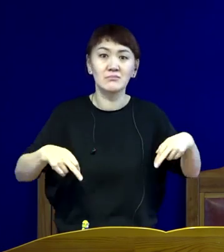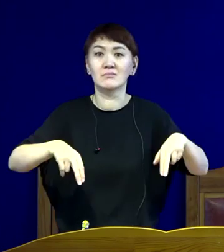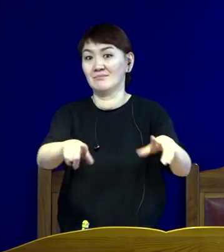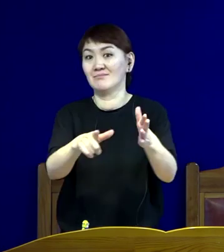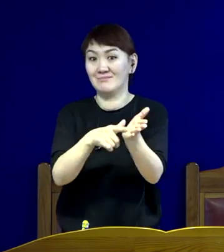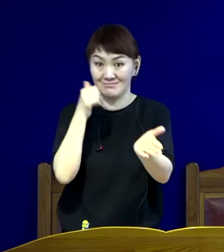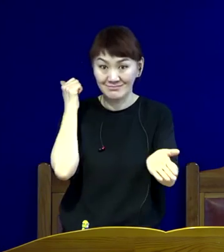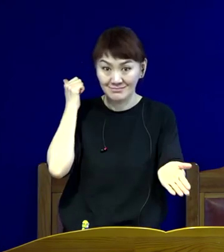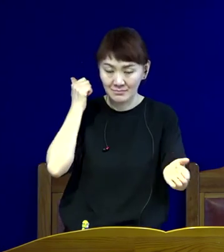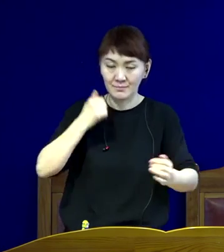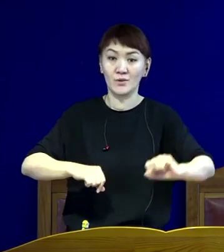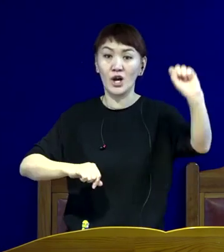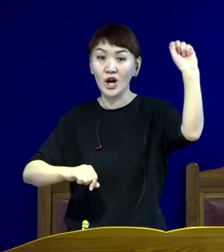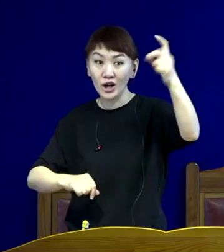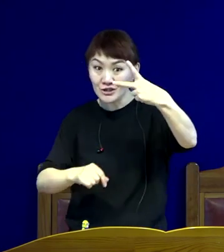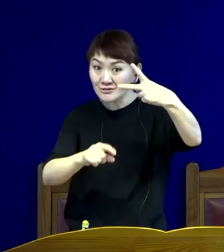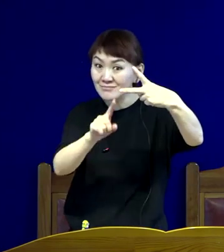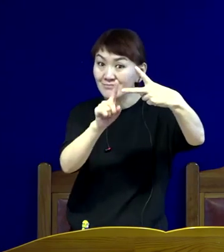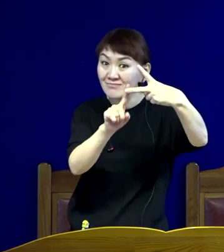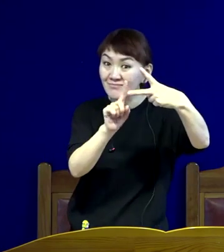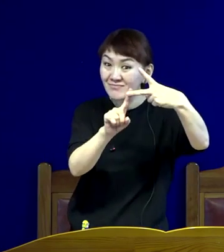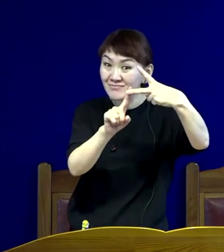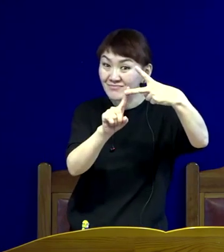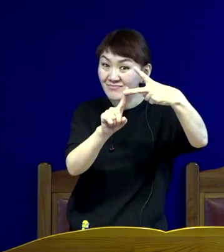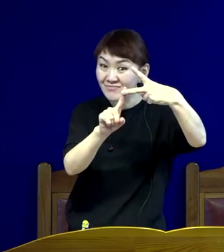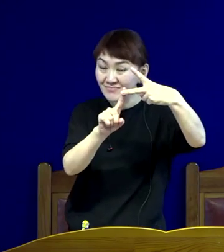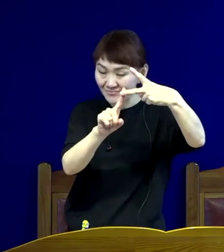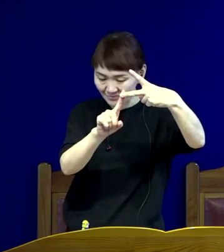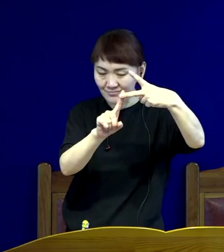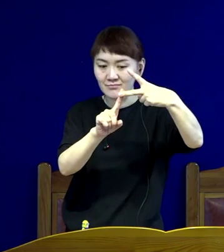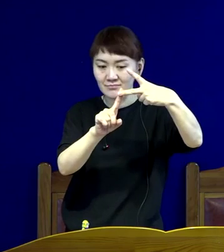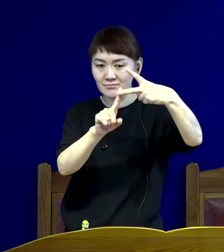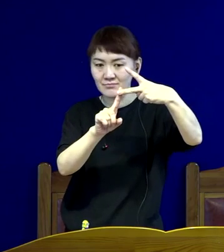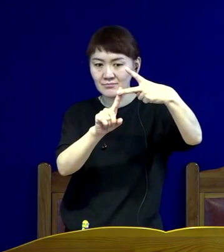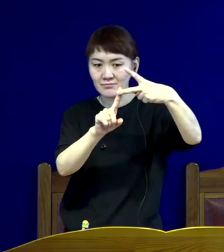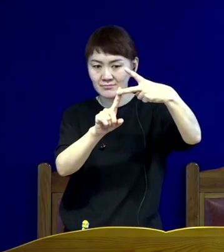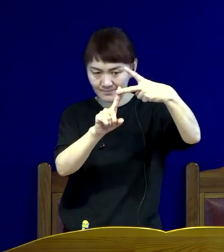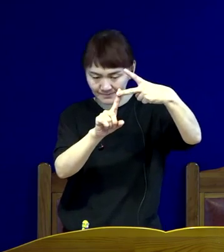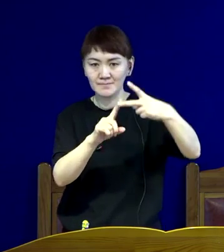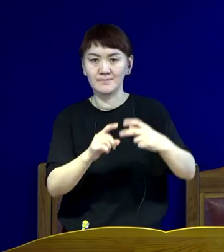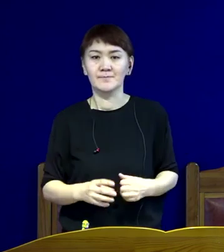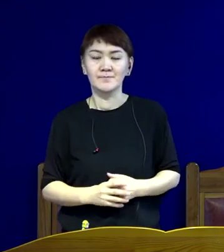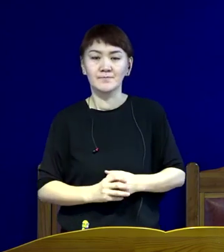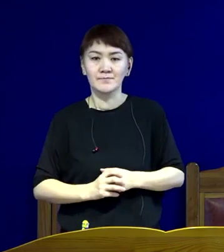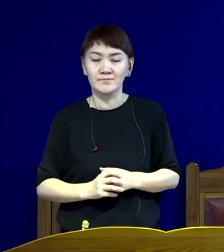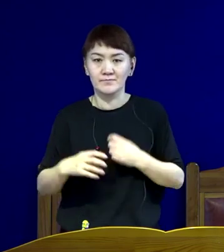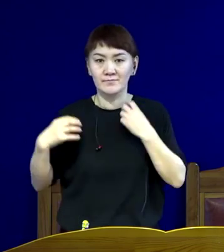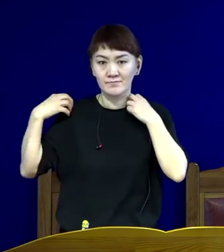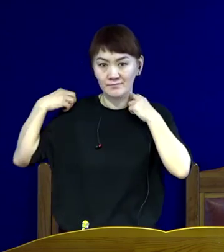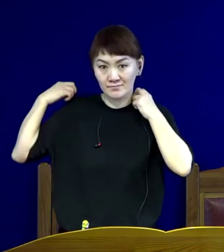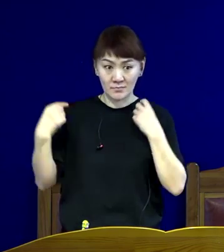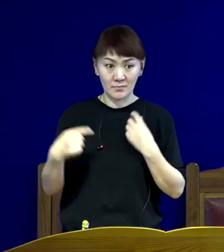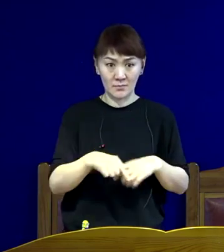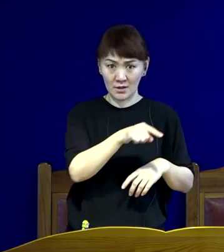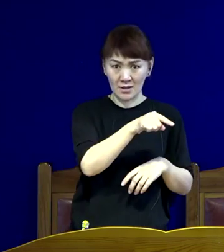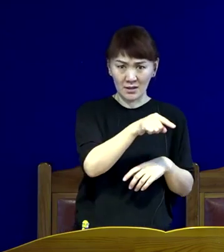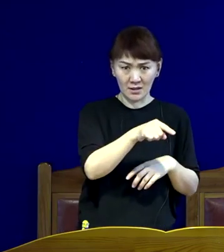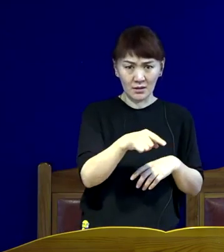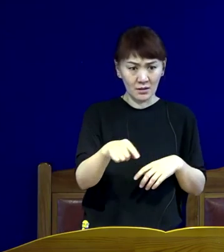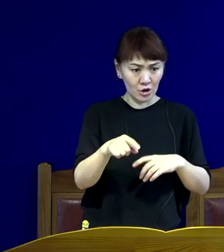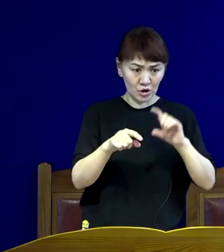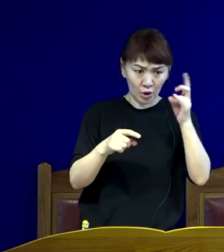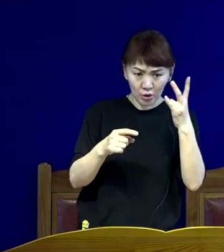нь нөхрөөсөө илүү, эхнэрээсээ илүү ямар ч нөхцөл байдал дотор бурхан нэг номерт байхаар